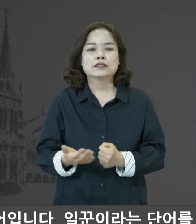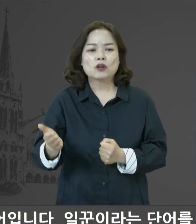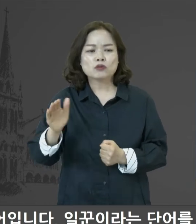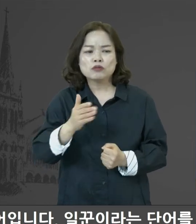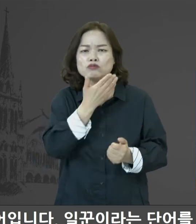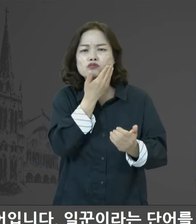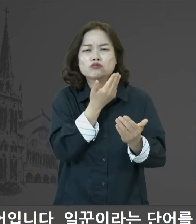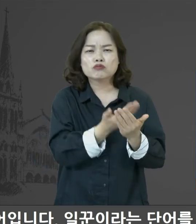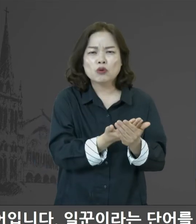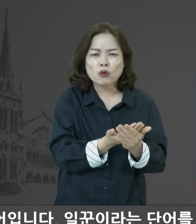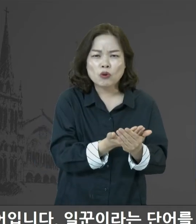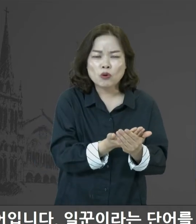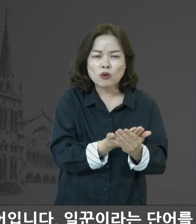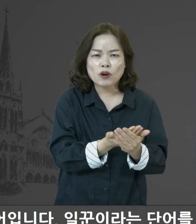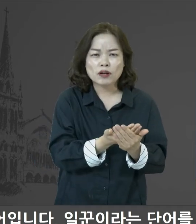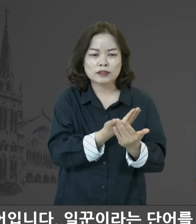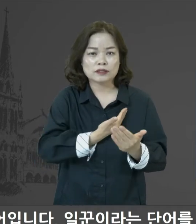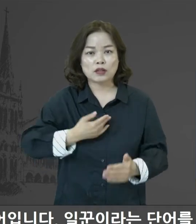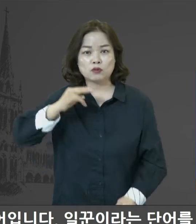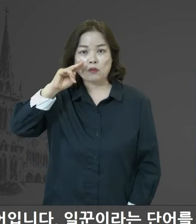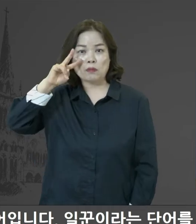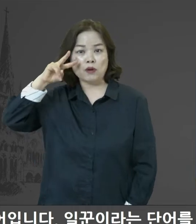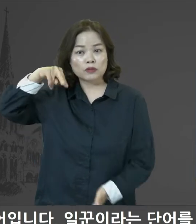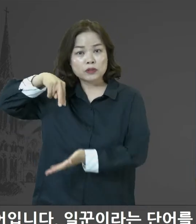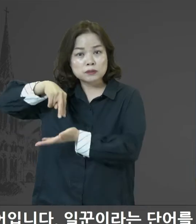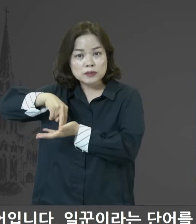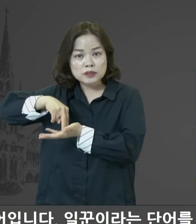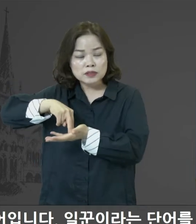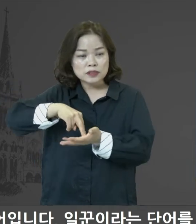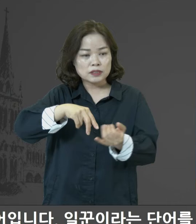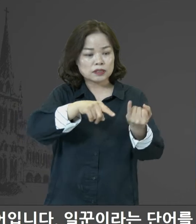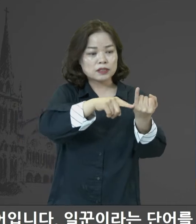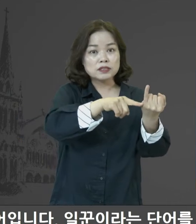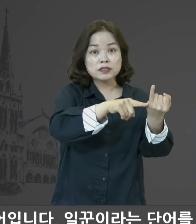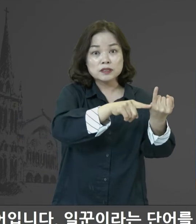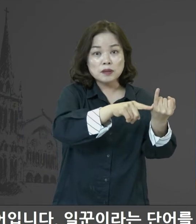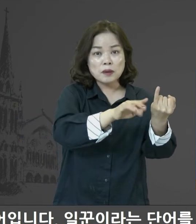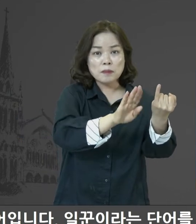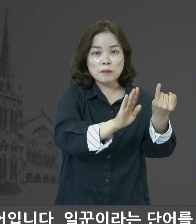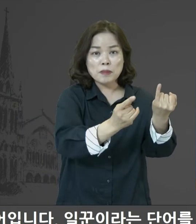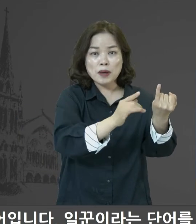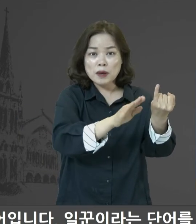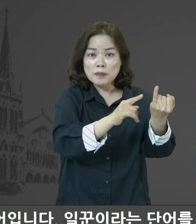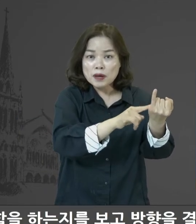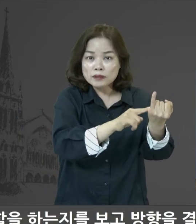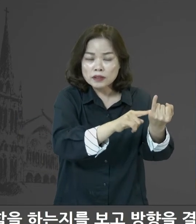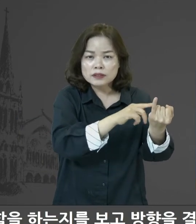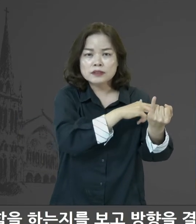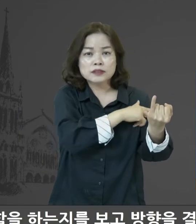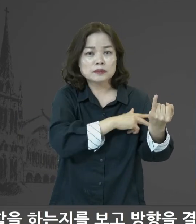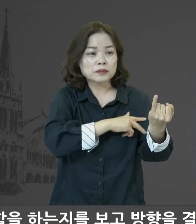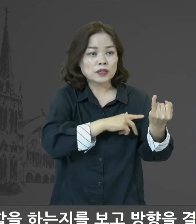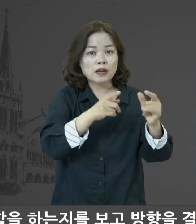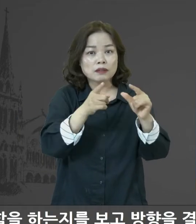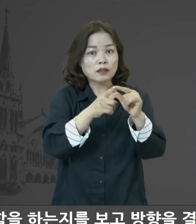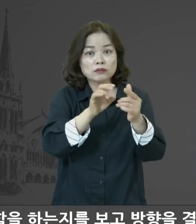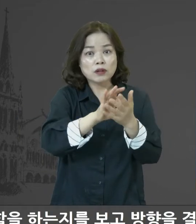그런데 중요한 것은 사도 바울이 이 갱그리아 베베에 대해서 집사라는 단어를 쓰고 있지 않다는